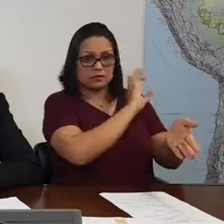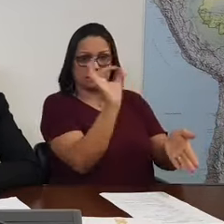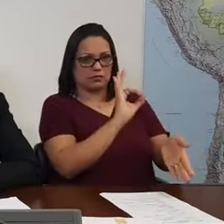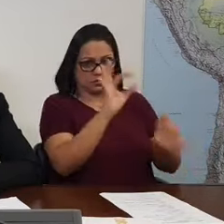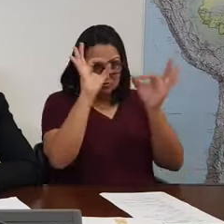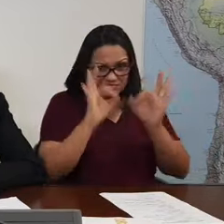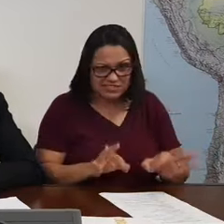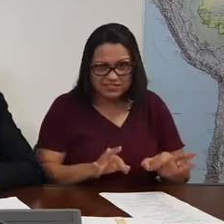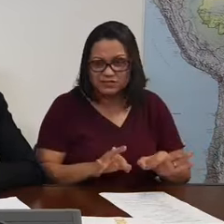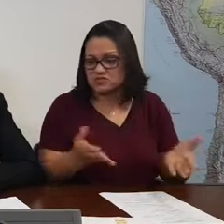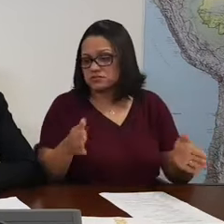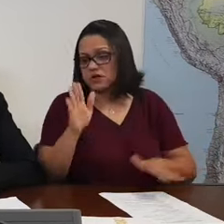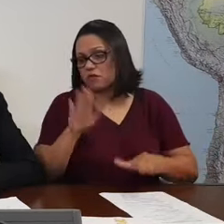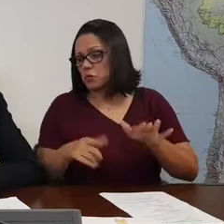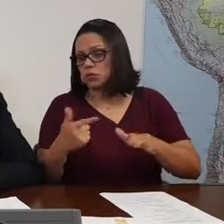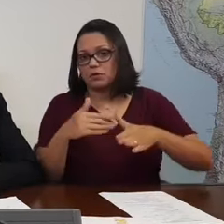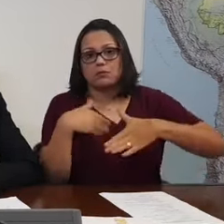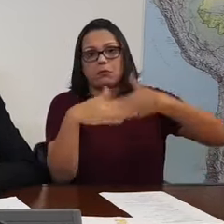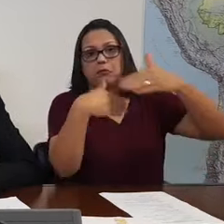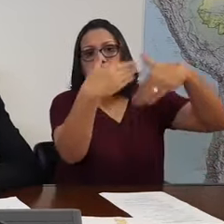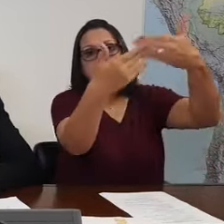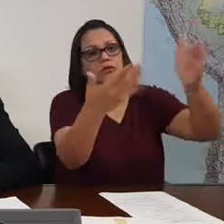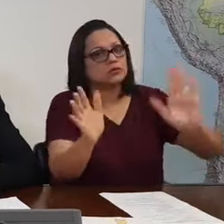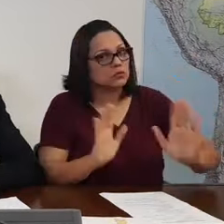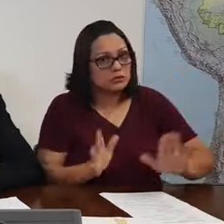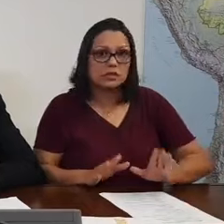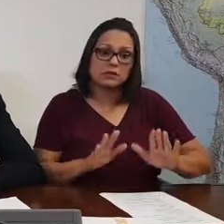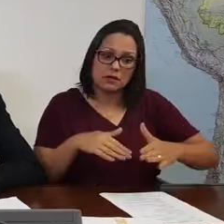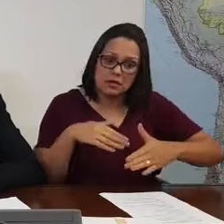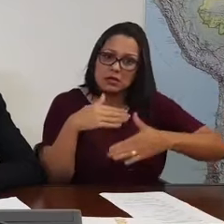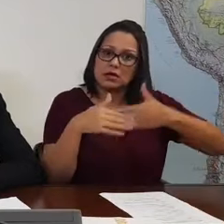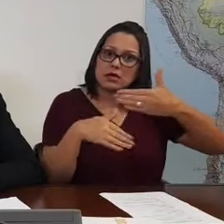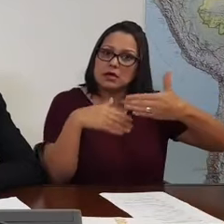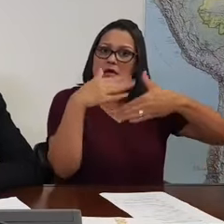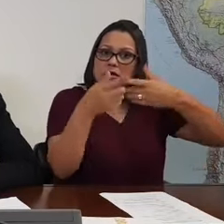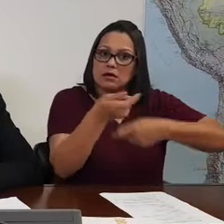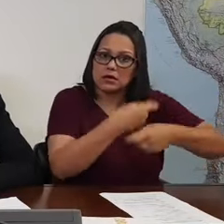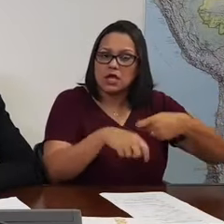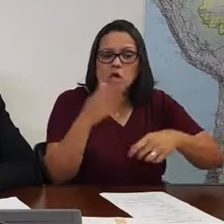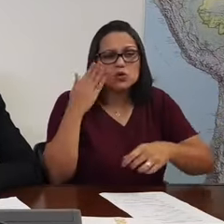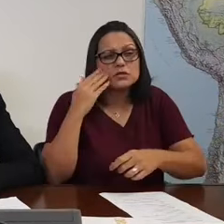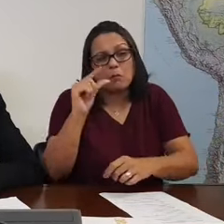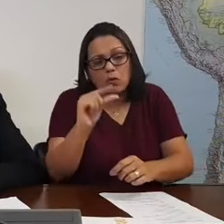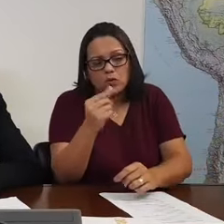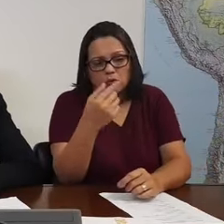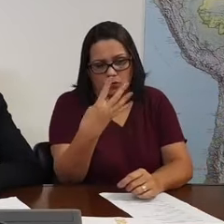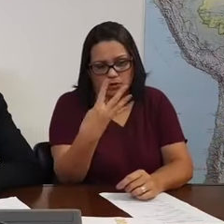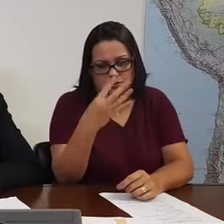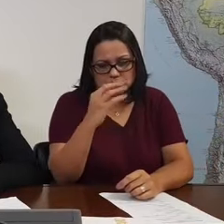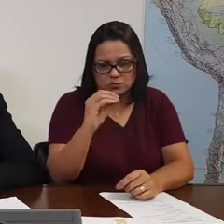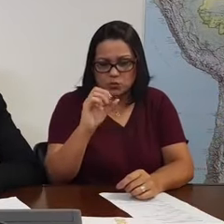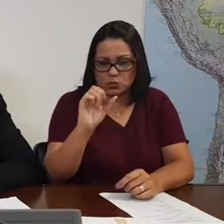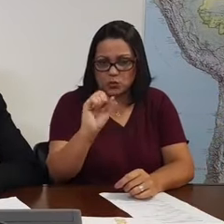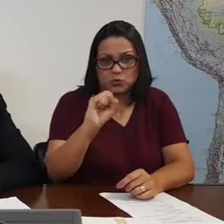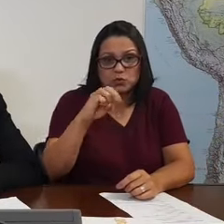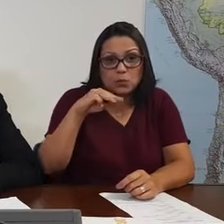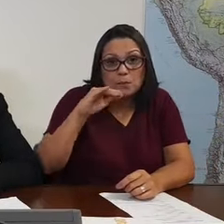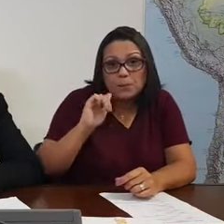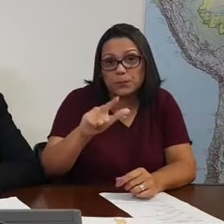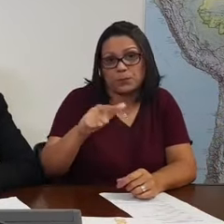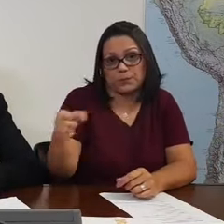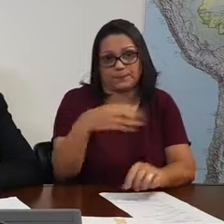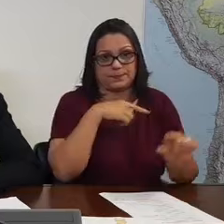hoje, talvez não tivéssemos uma recuperação. Eu sei que é pequeno, 408 mil novos postos de trabalho, né?